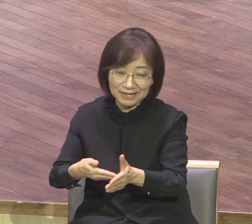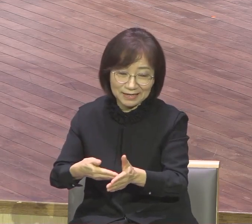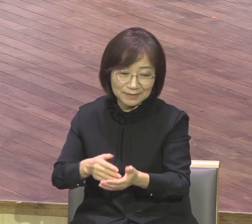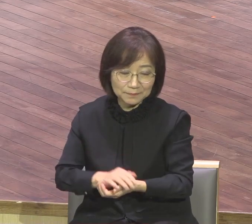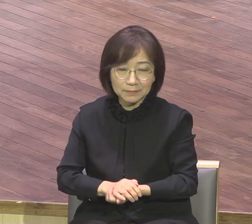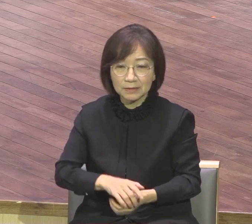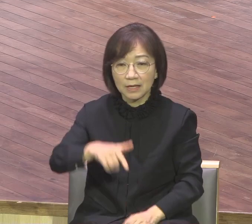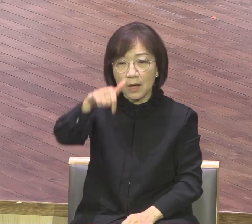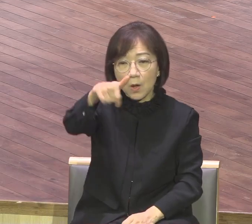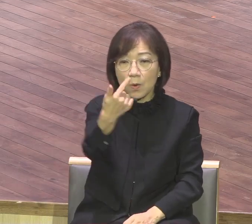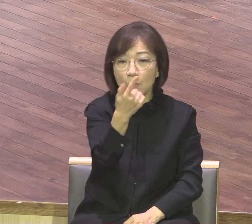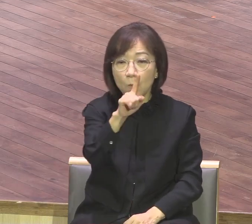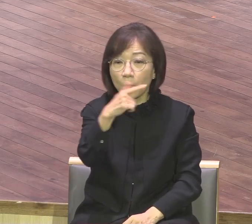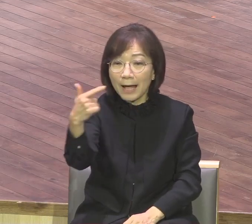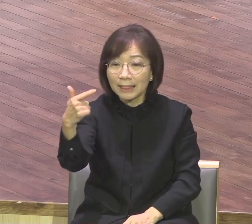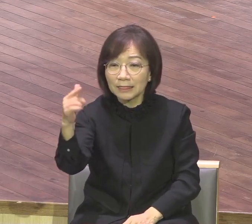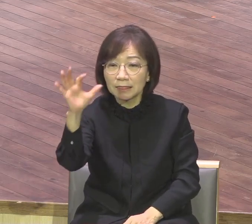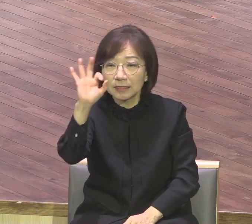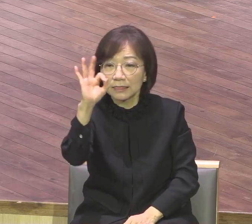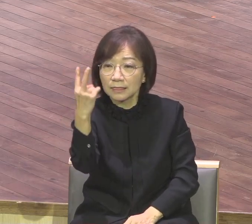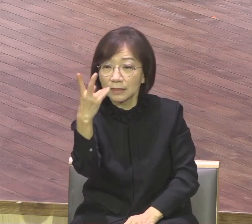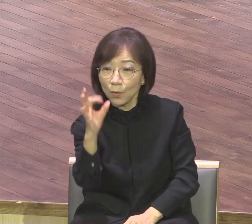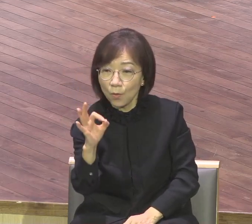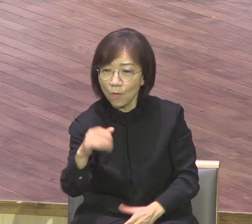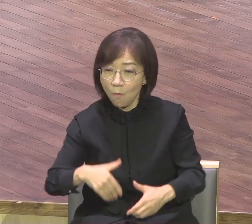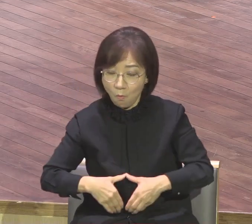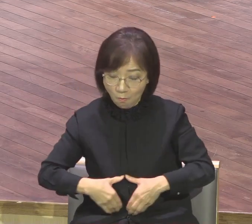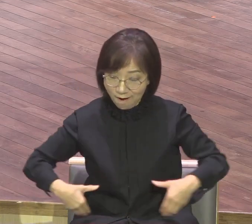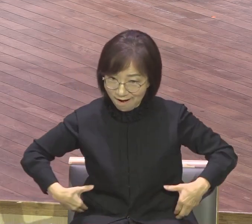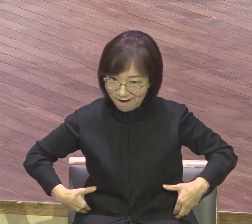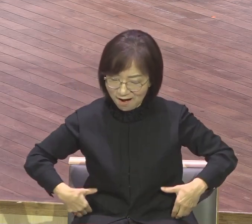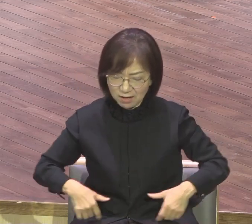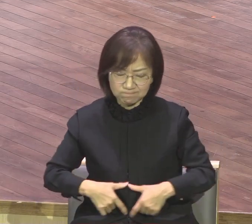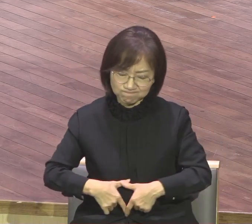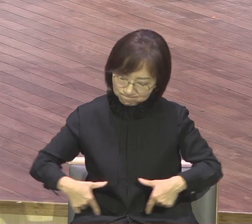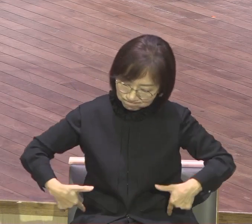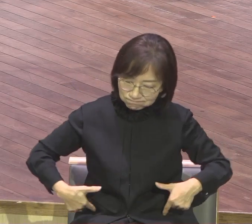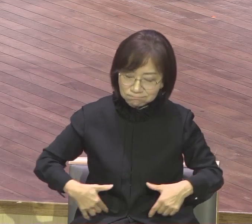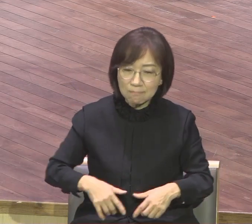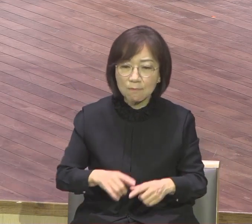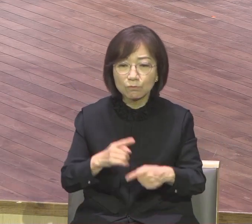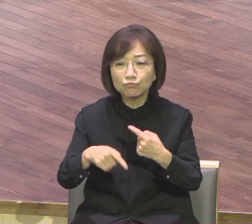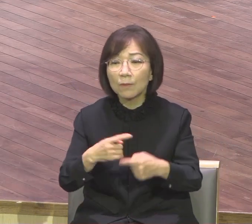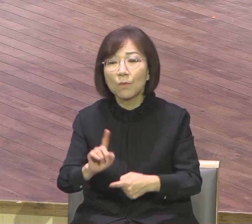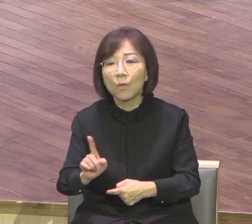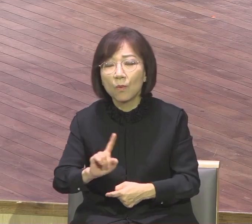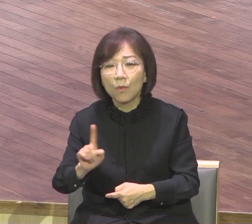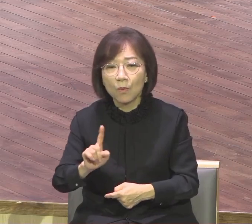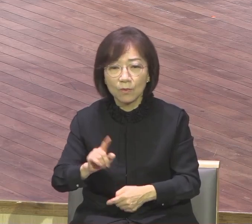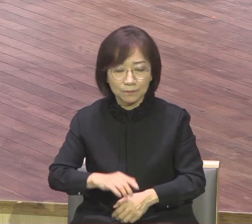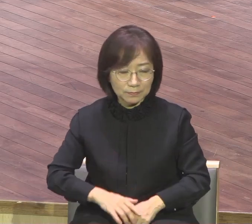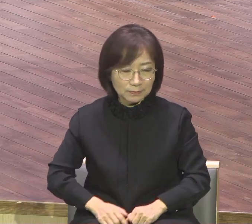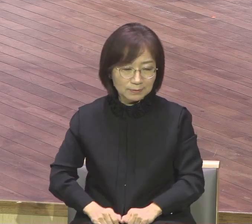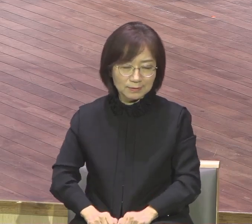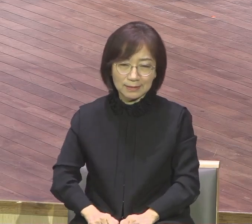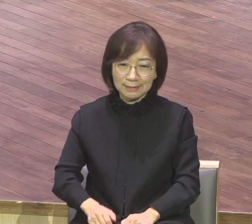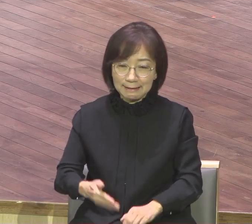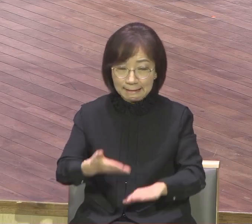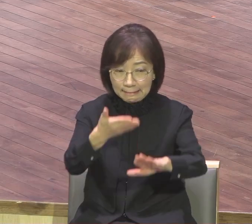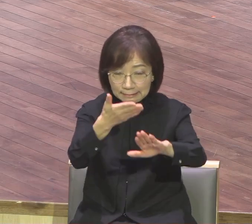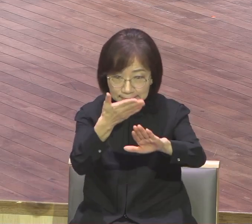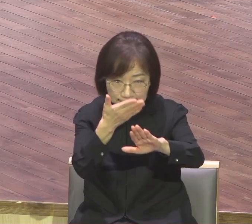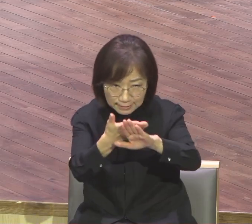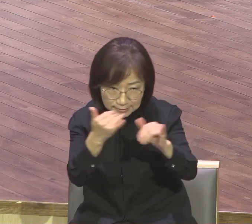여기 관용의 삶을 살아라 그랬습니다. Aquí dice que viva una vida de gentileza. 이 관용이란 말은요, 남의